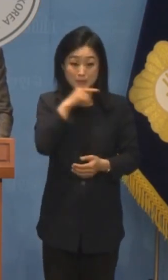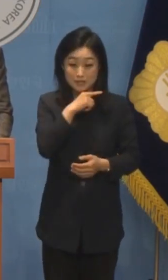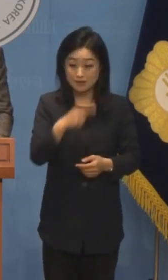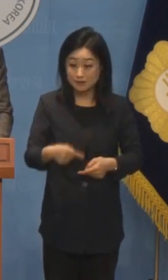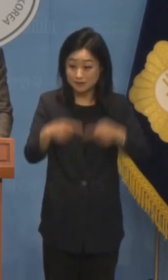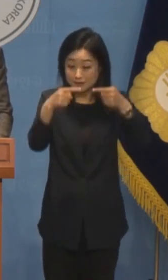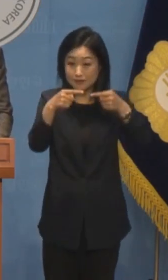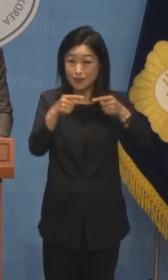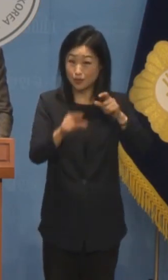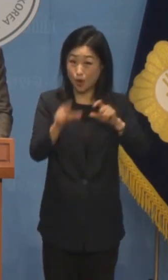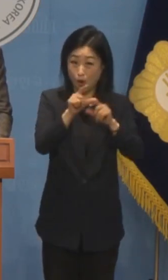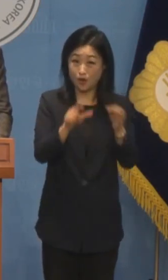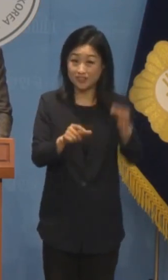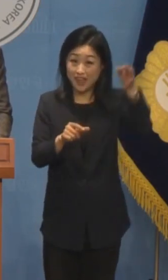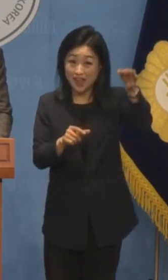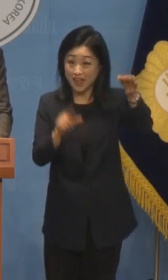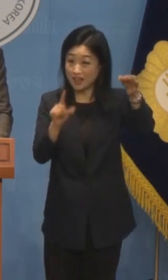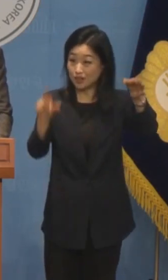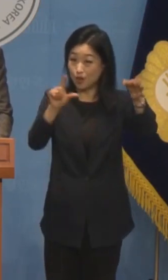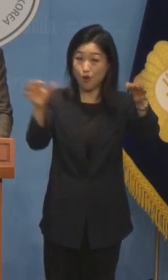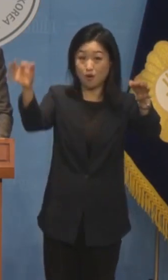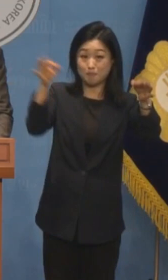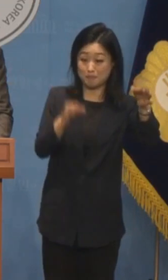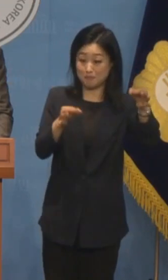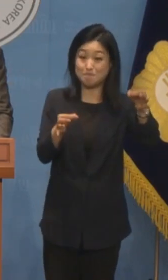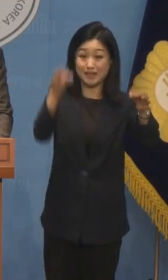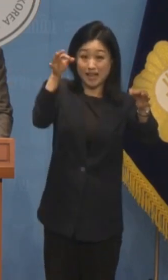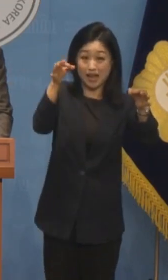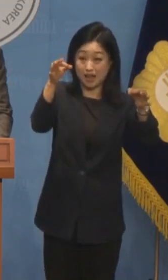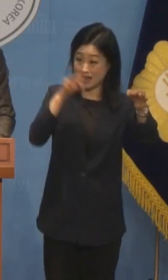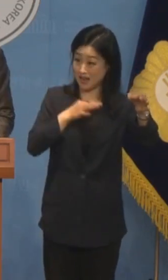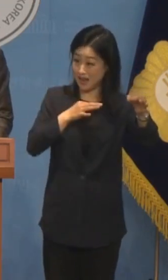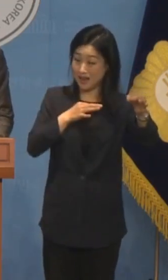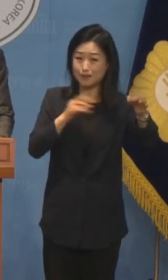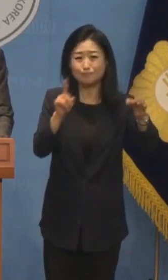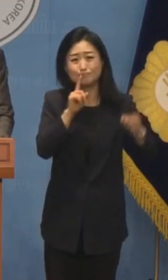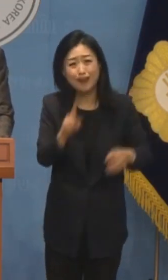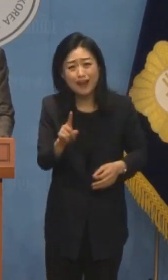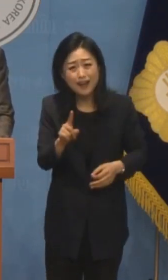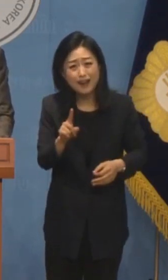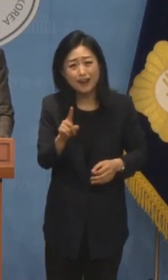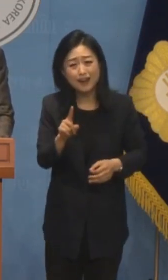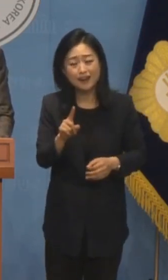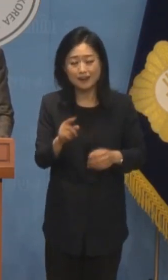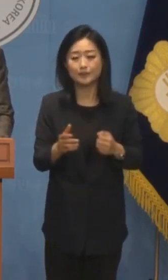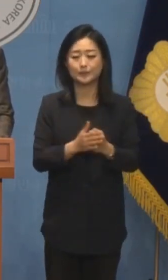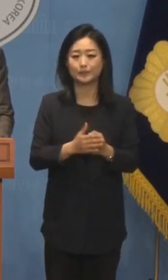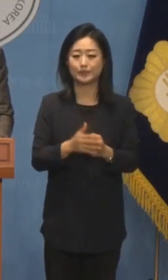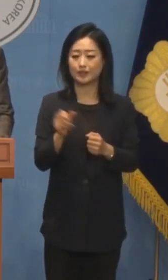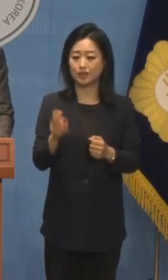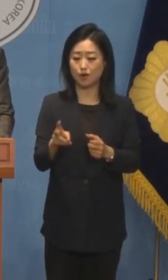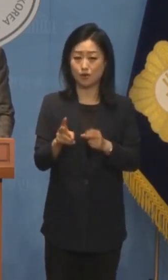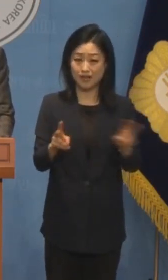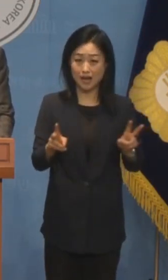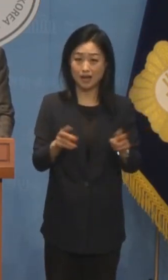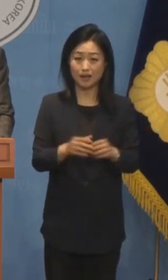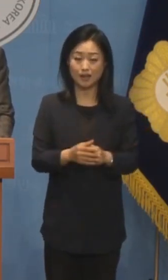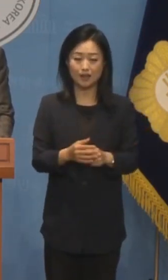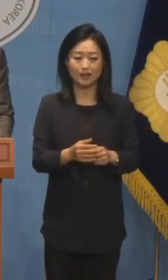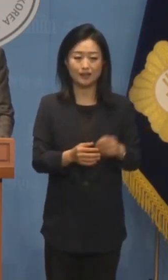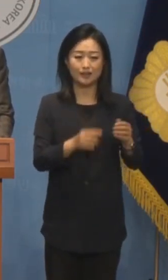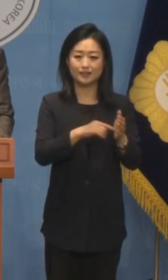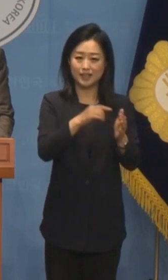판에 더 내니까 더 받자고까지 하는 안입니다. 이에 따라서 국회 여야도 보험료율을